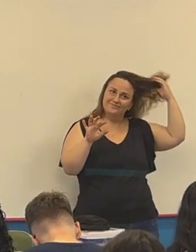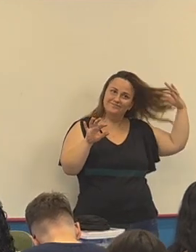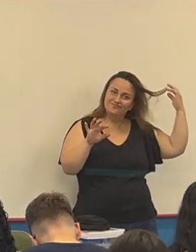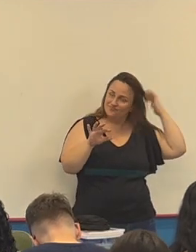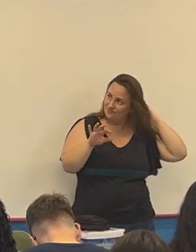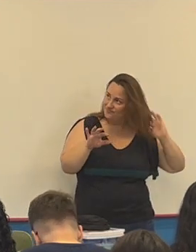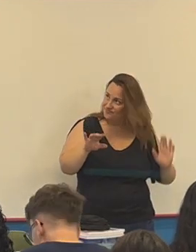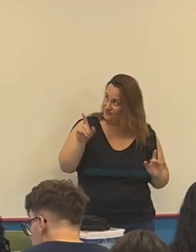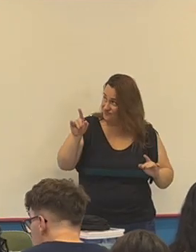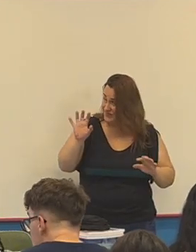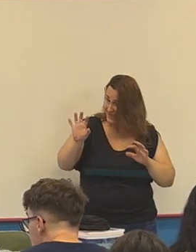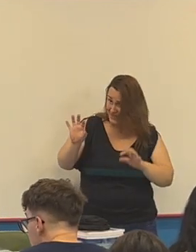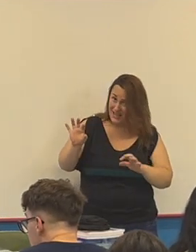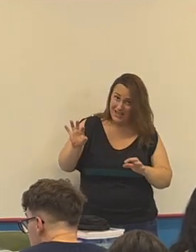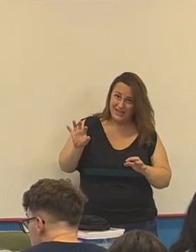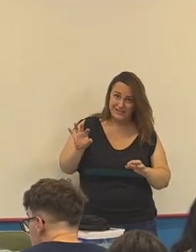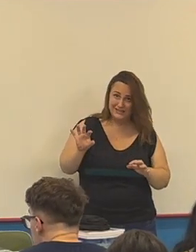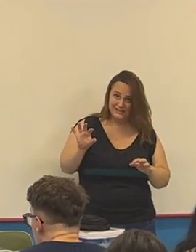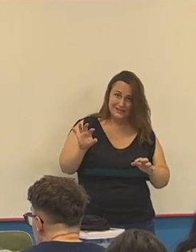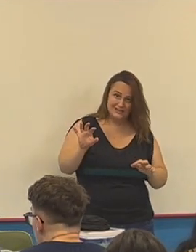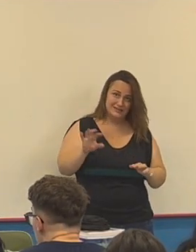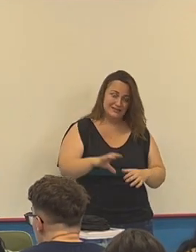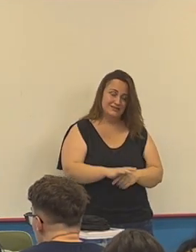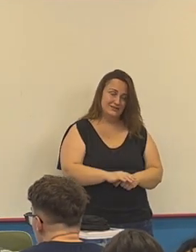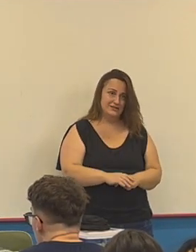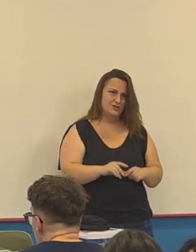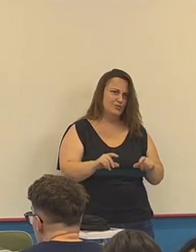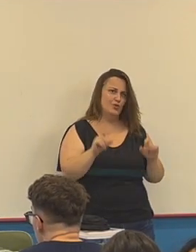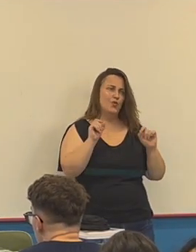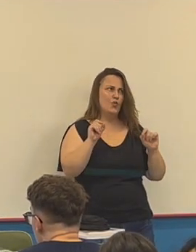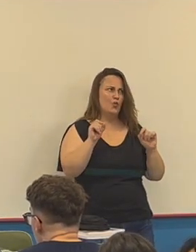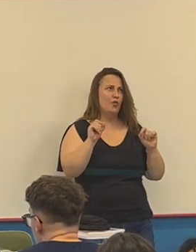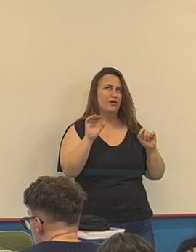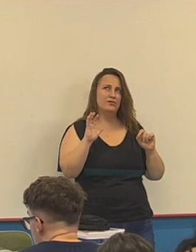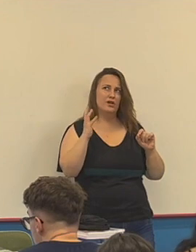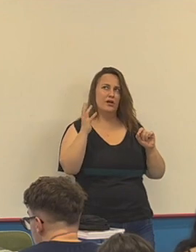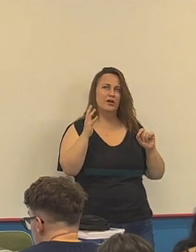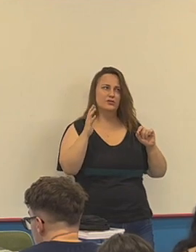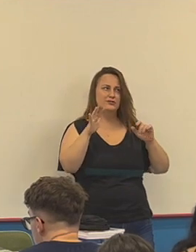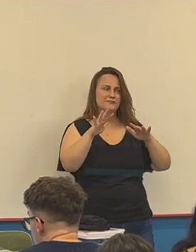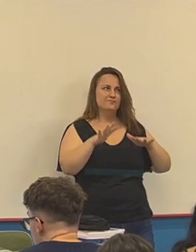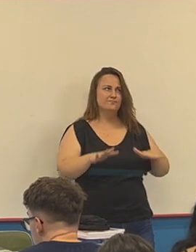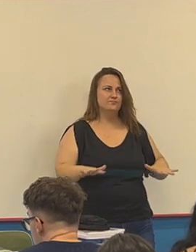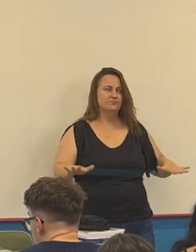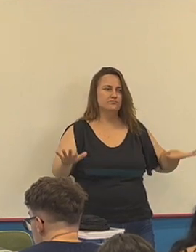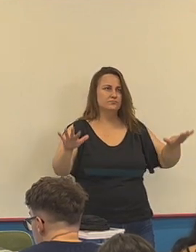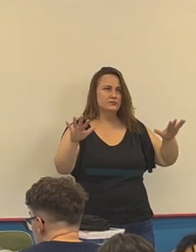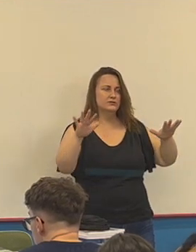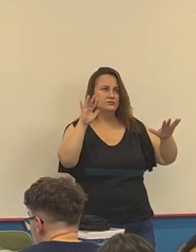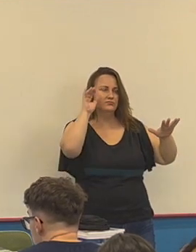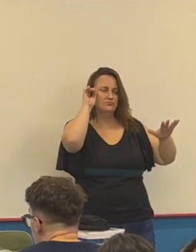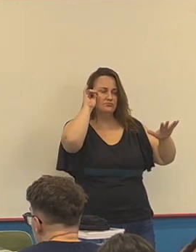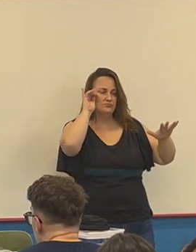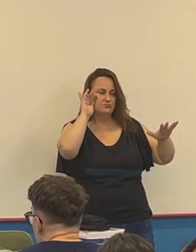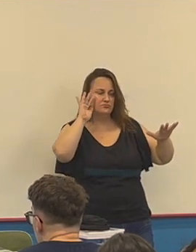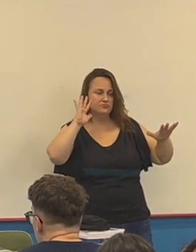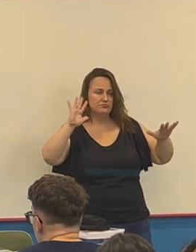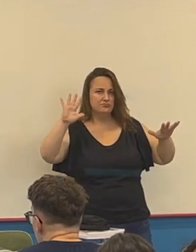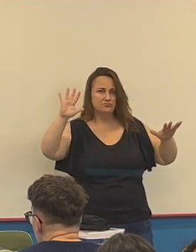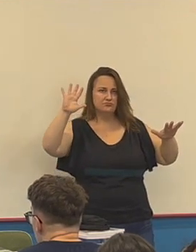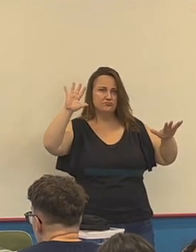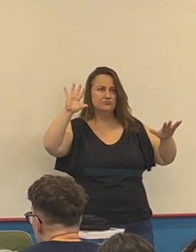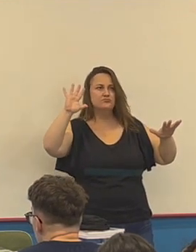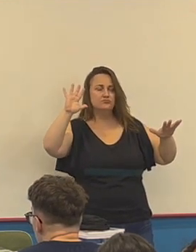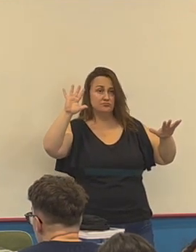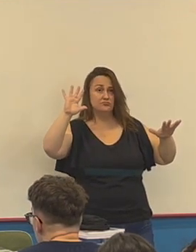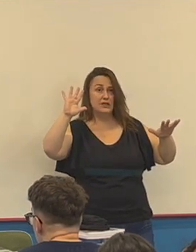exatamente. E aí ele está nessa brisa, assim, tipo, o que está acontecendo, né? Então, ele está, nesse caso, ele está num